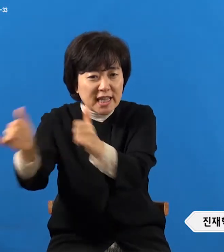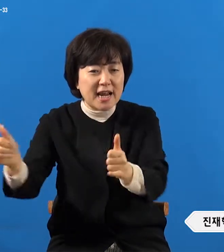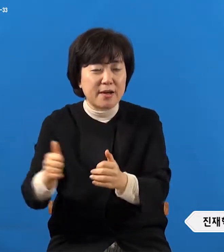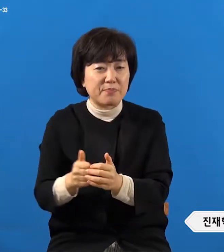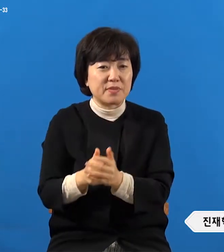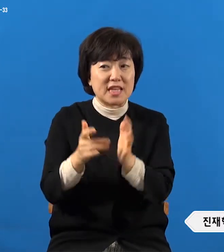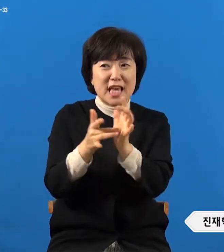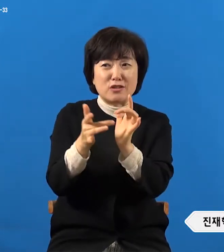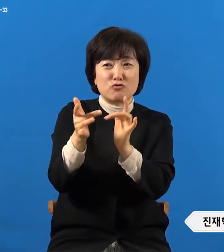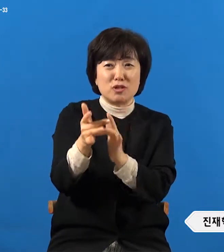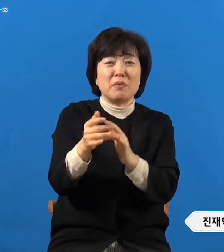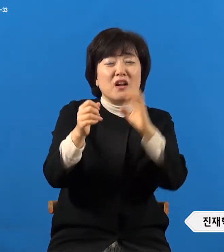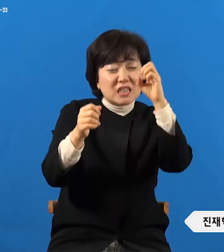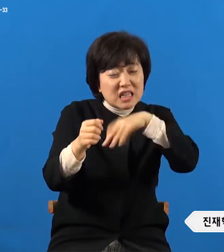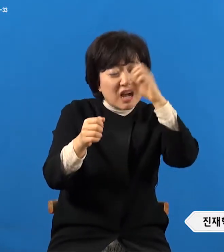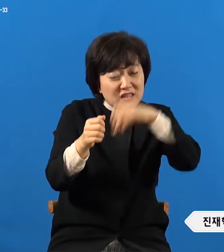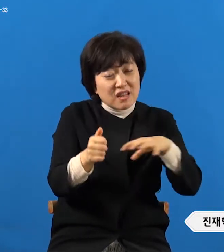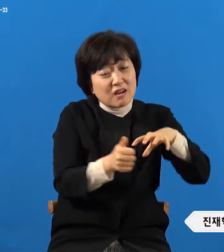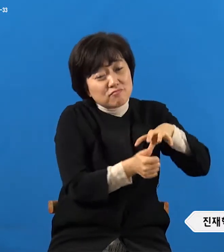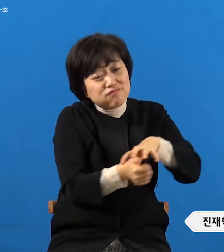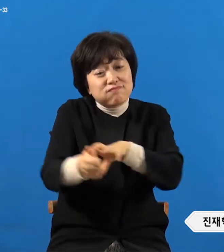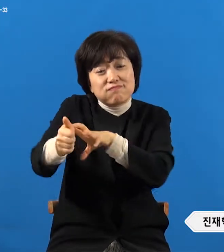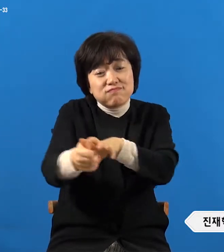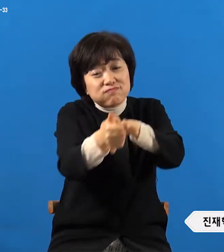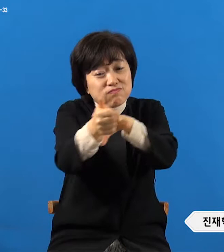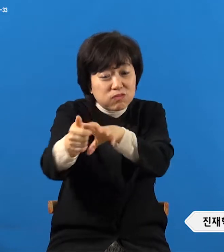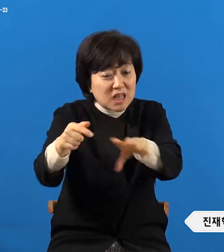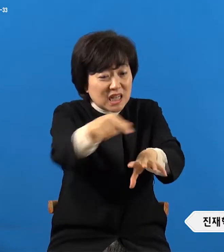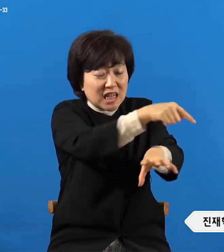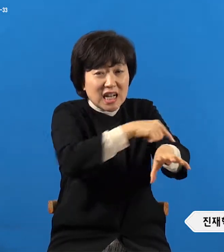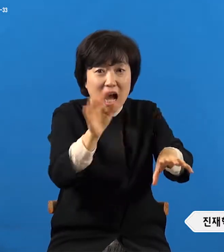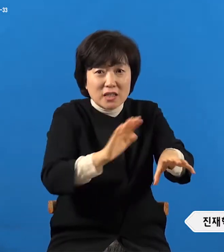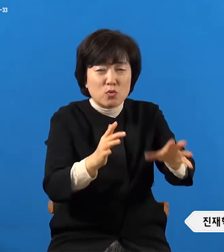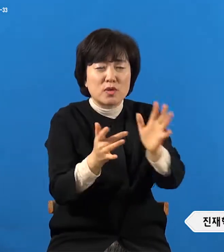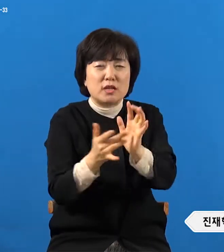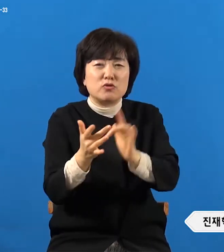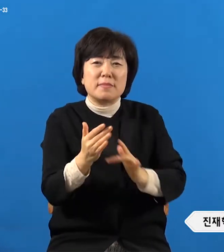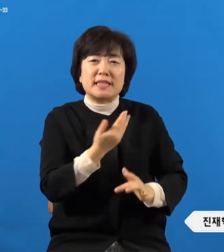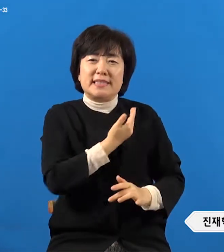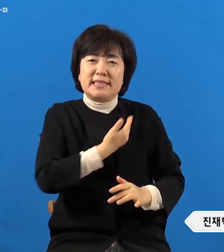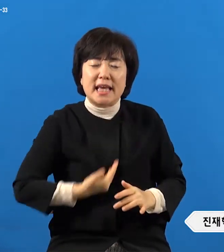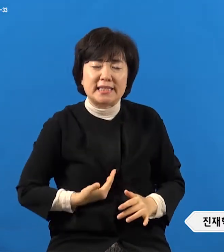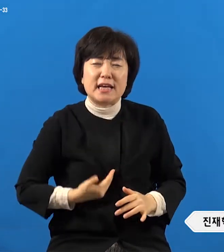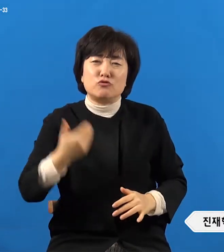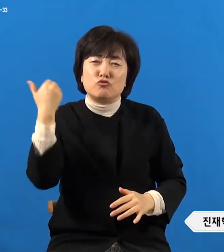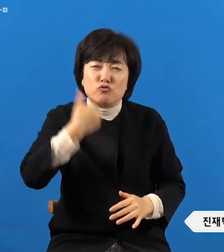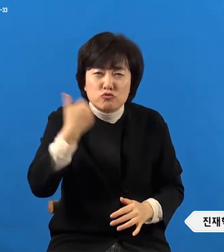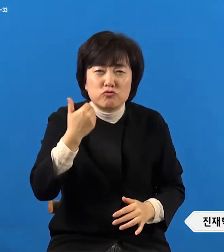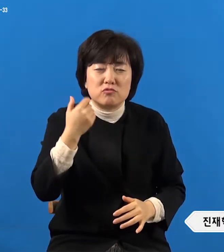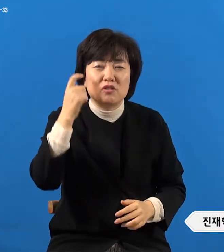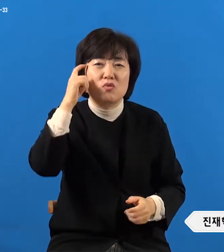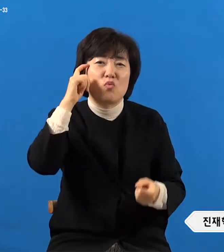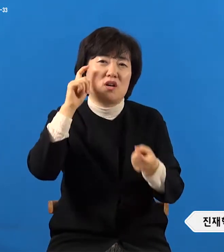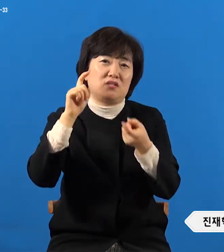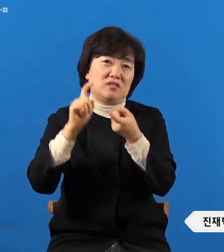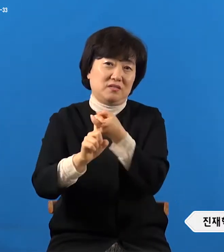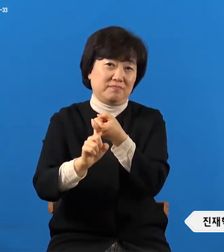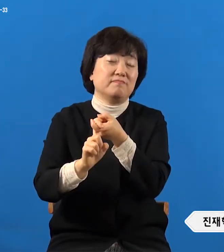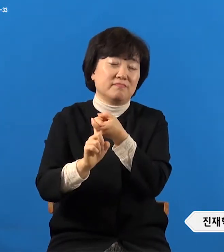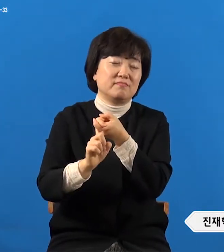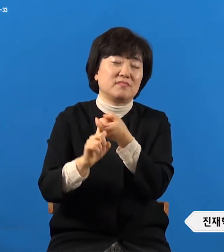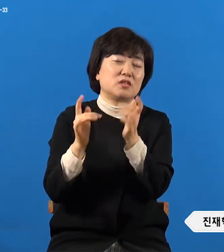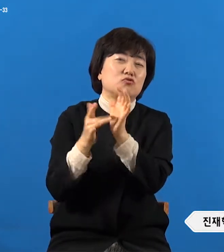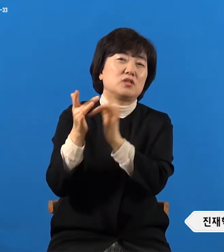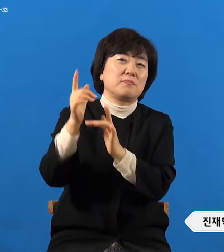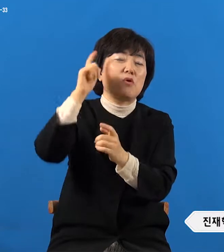아니라 제자가 바로 예수 그리스도의 관심사였다는 사실을 성경은 설명합니다. 우리가